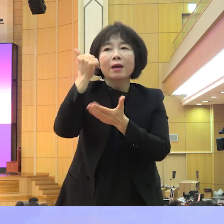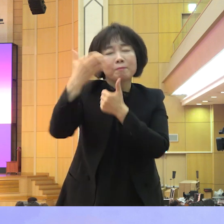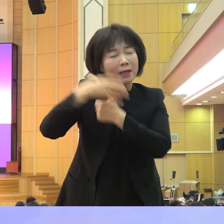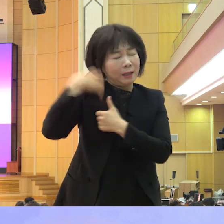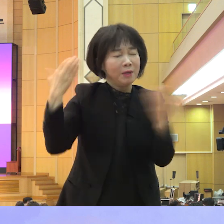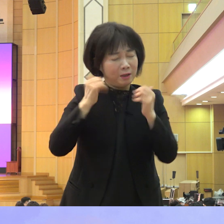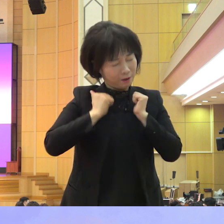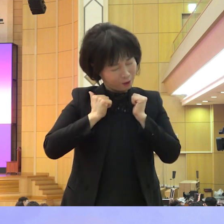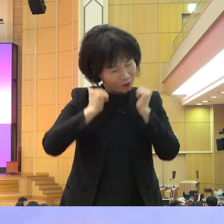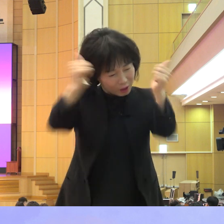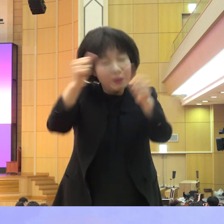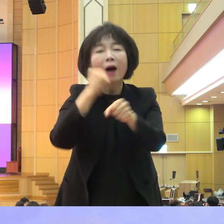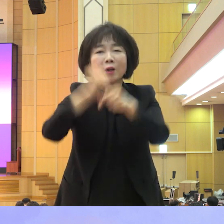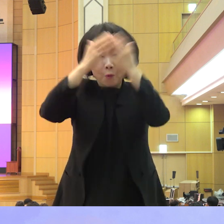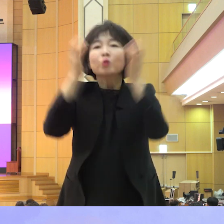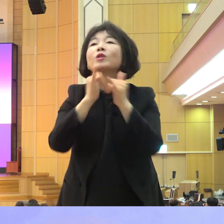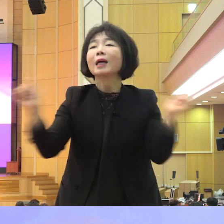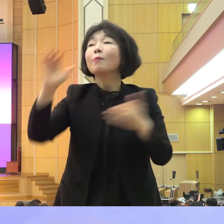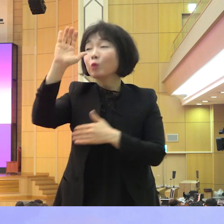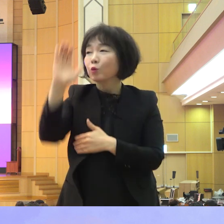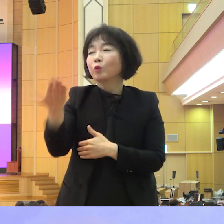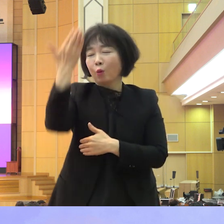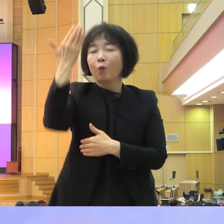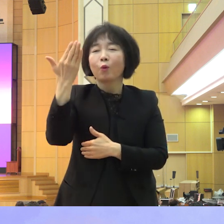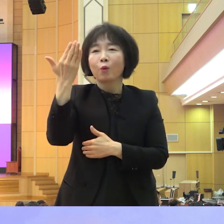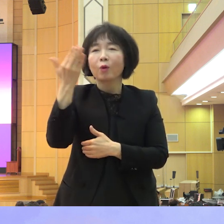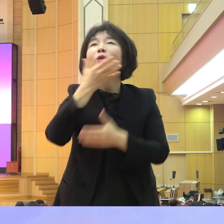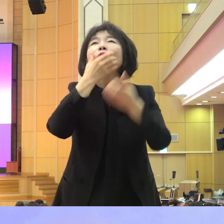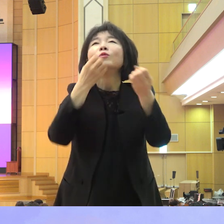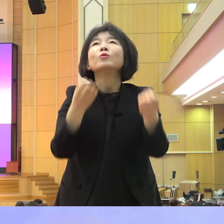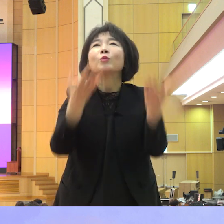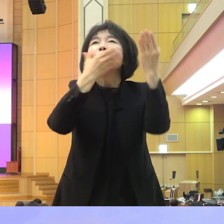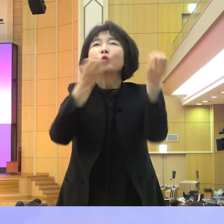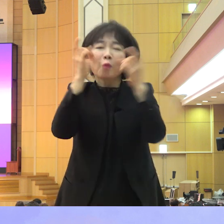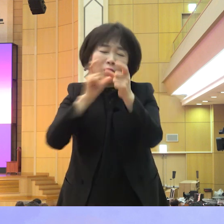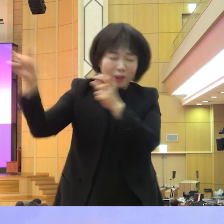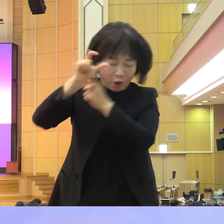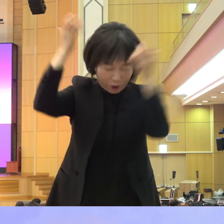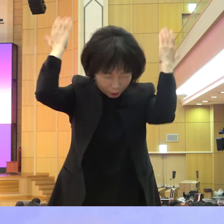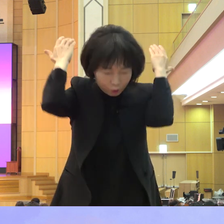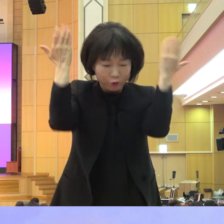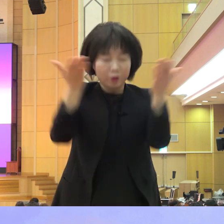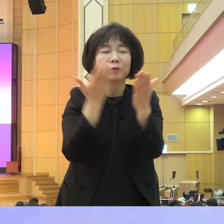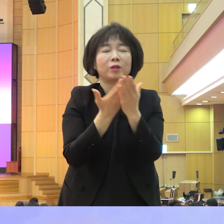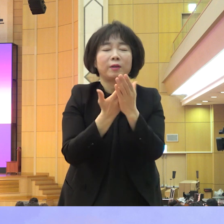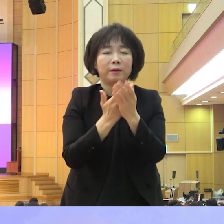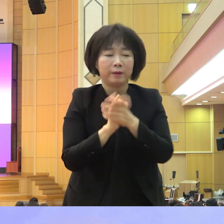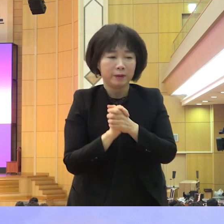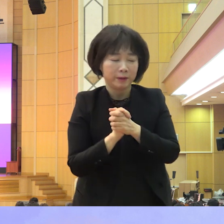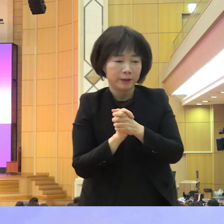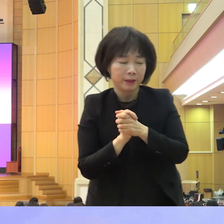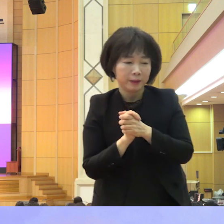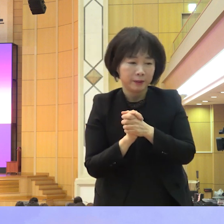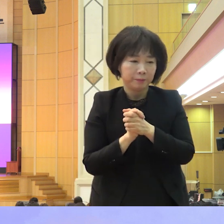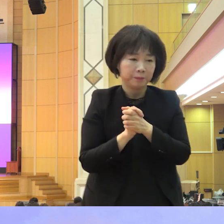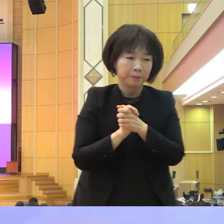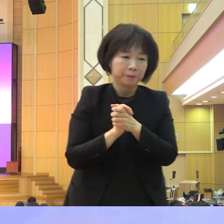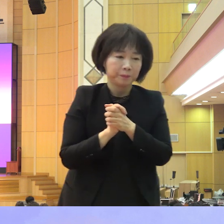다하는 녹산의 모든 식구들 다 될 수 있도록 축복에 축복을 더하여 국률로 입혀 주옵소서.